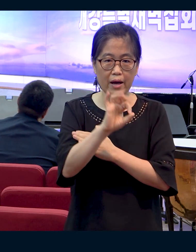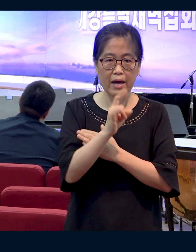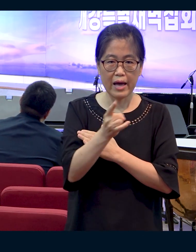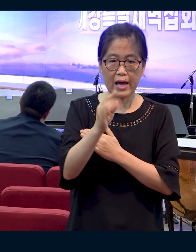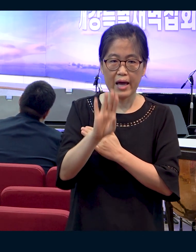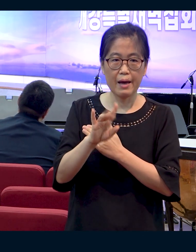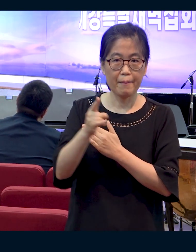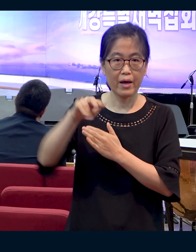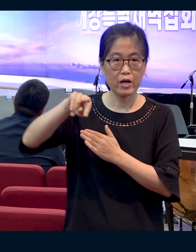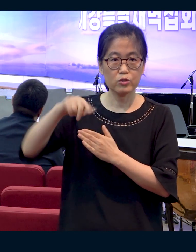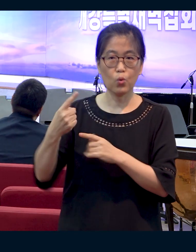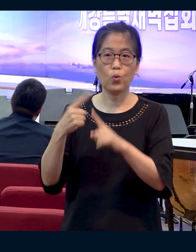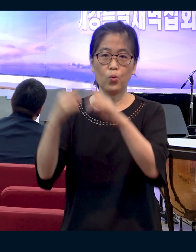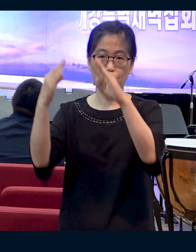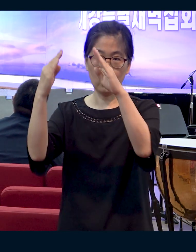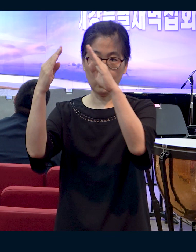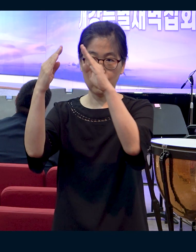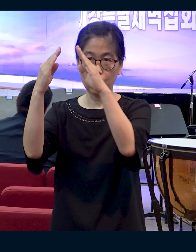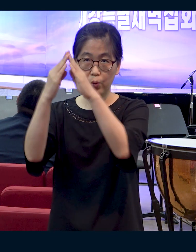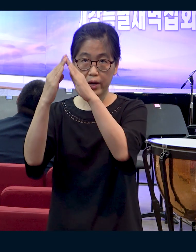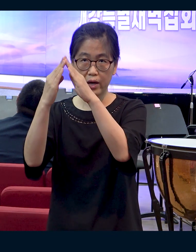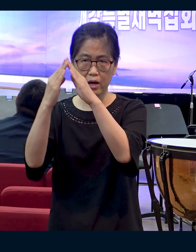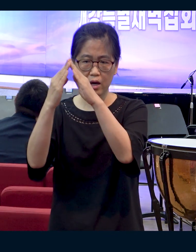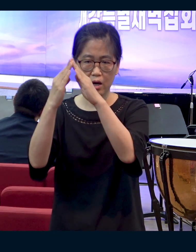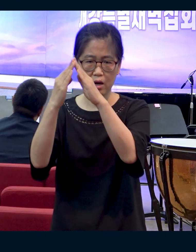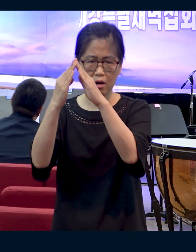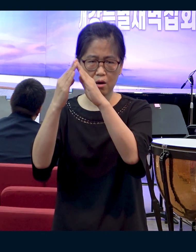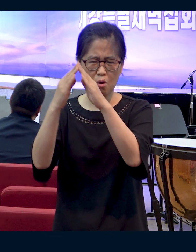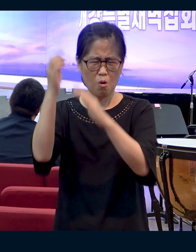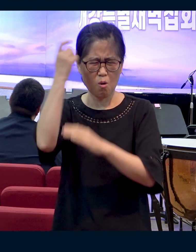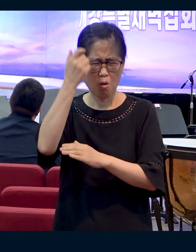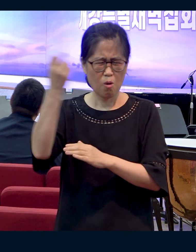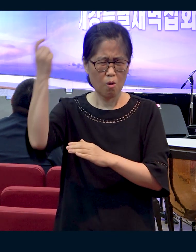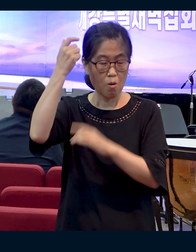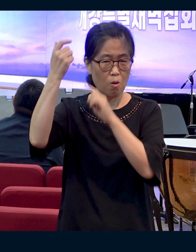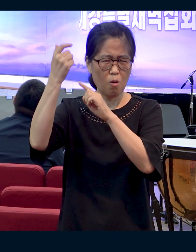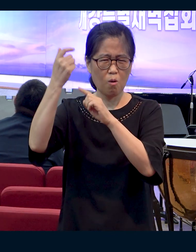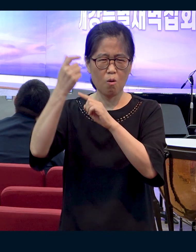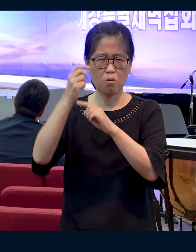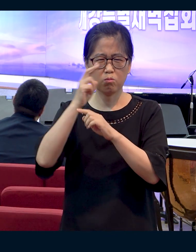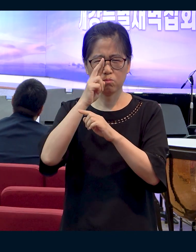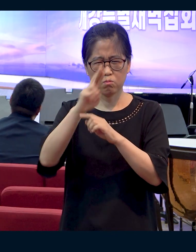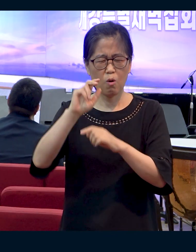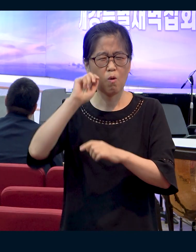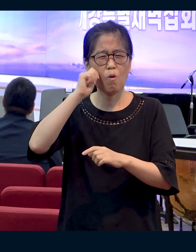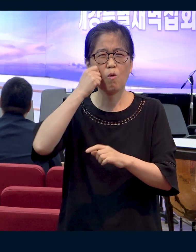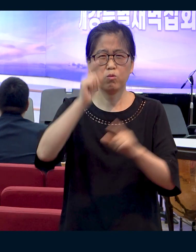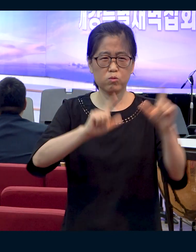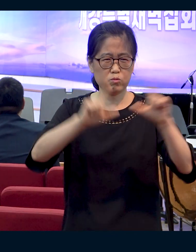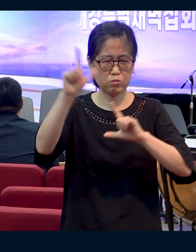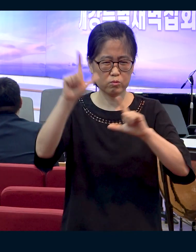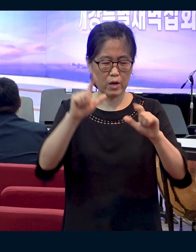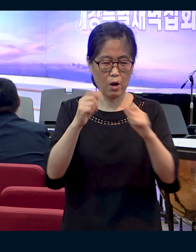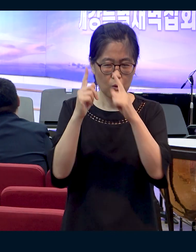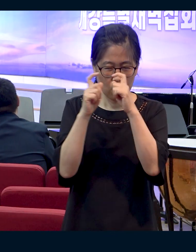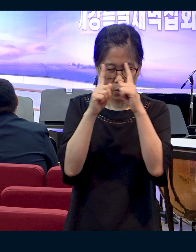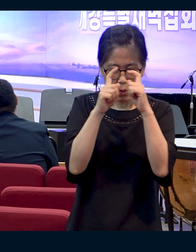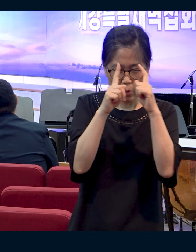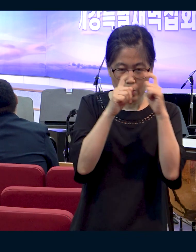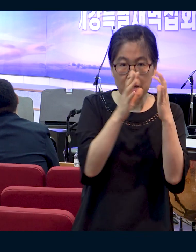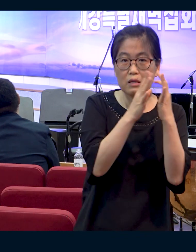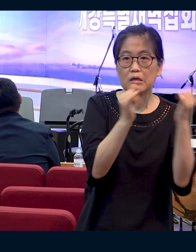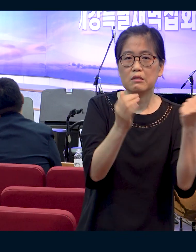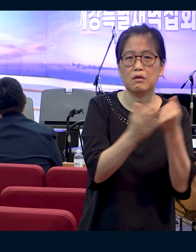들었는지. 여러분, 에베소 교회는요 정말 힘든 영적 상황 속에 있었어요. 미혹하는 자들이 와가지고 얼마나 교회를 어지럽히고 힘들게